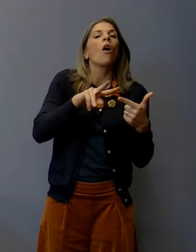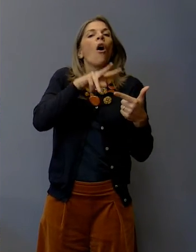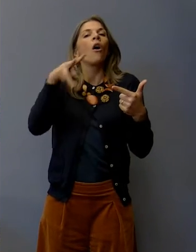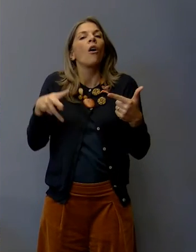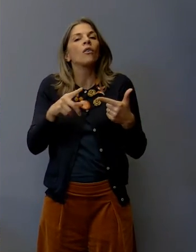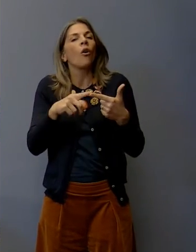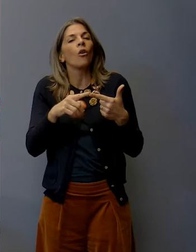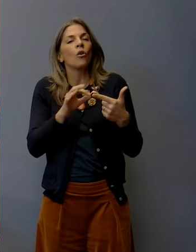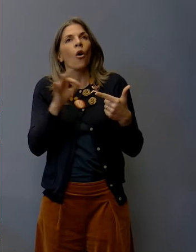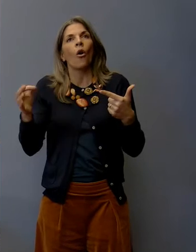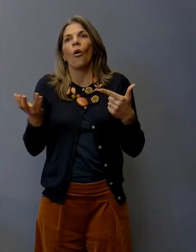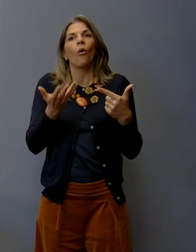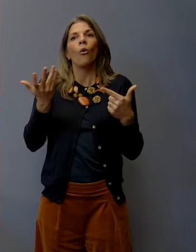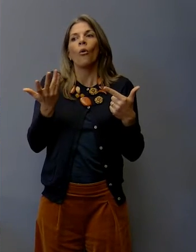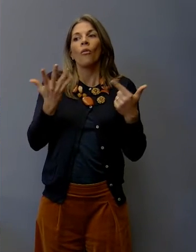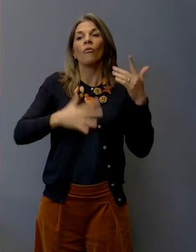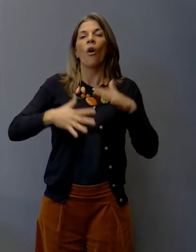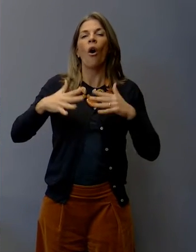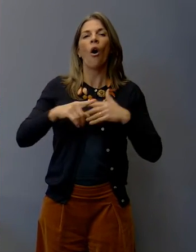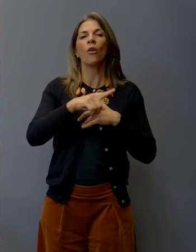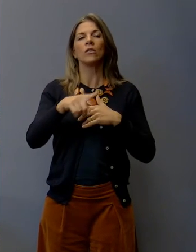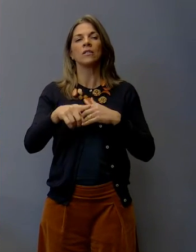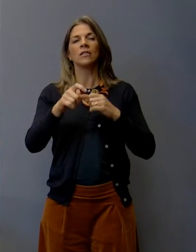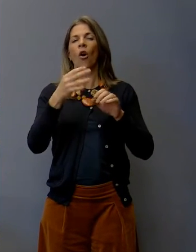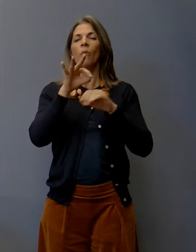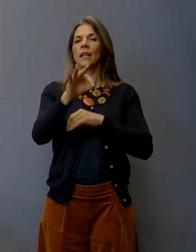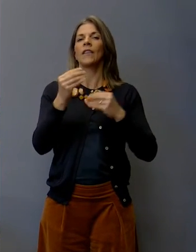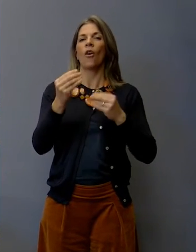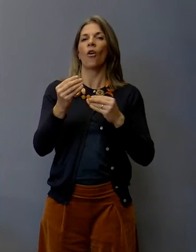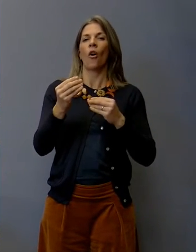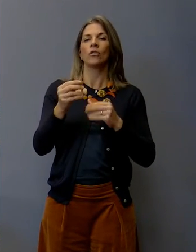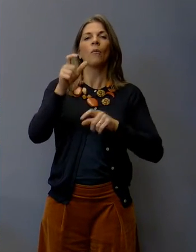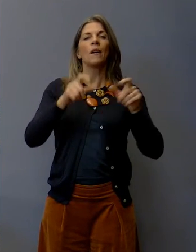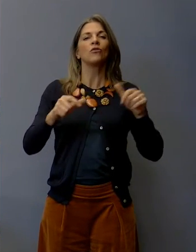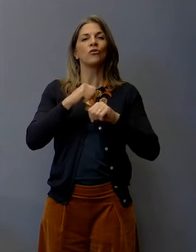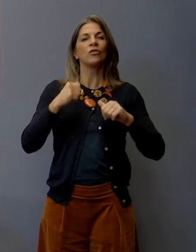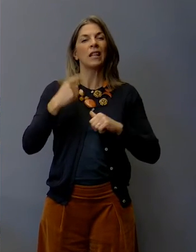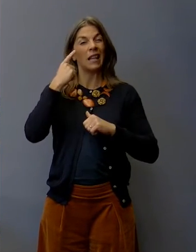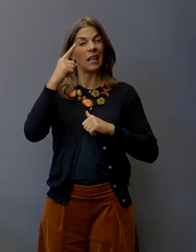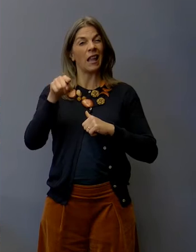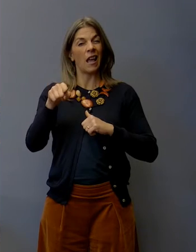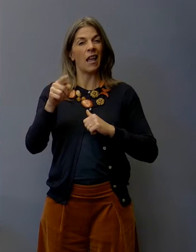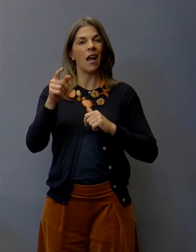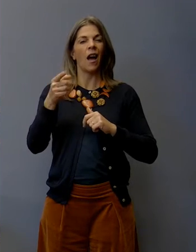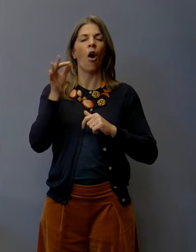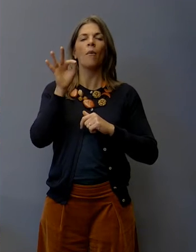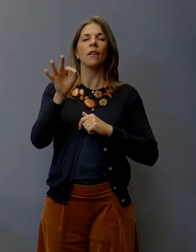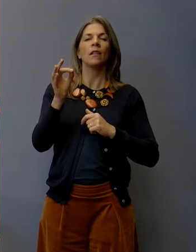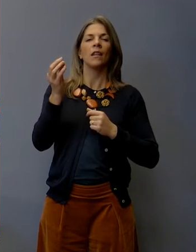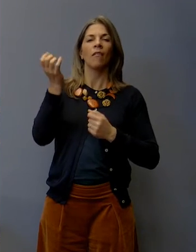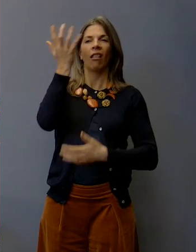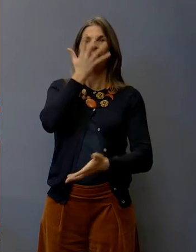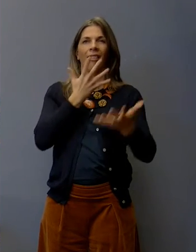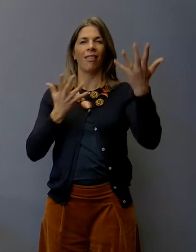in qualche modo si tenta di confondere le idee ai cittadini io credo che sia più questa ultima versione